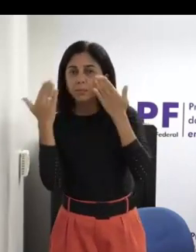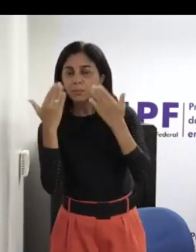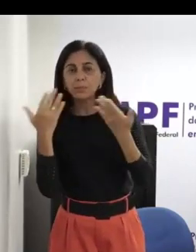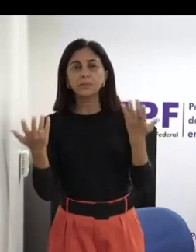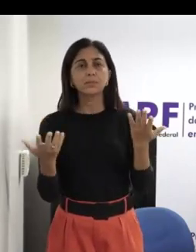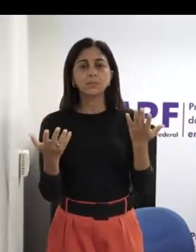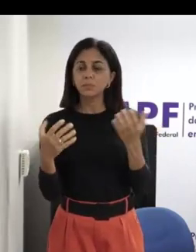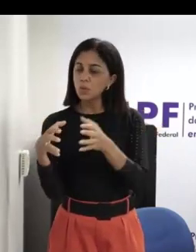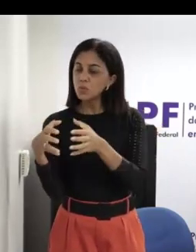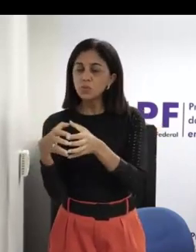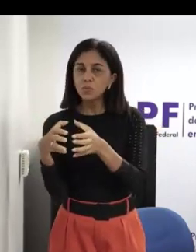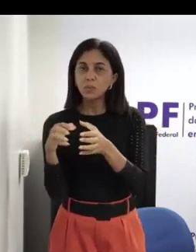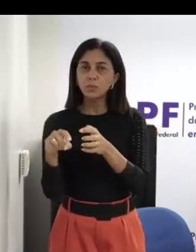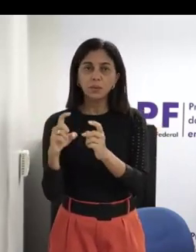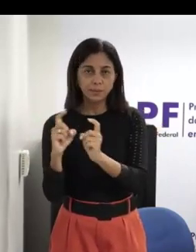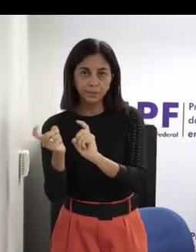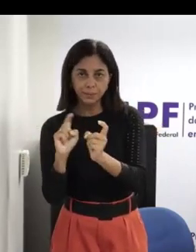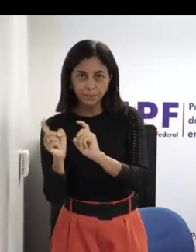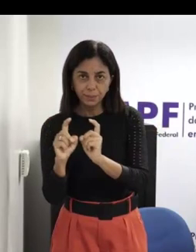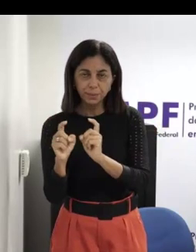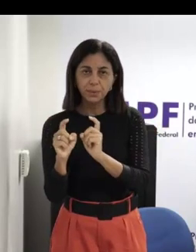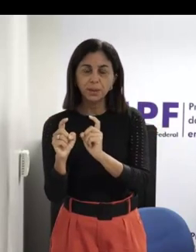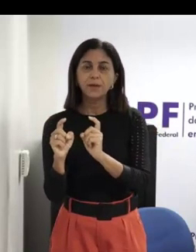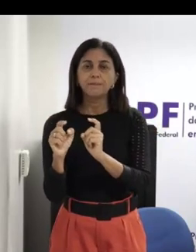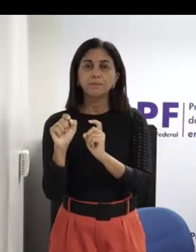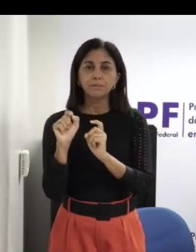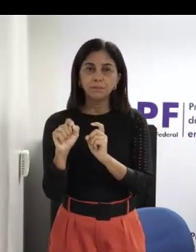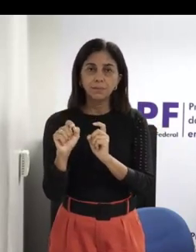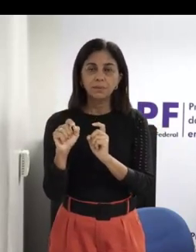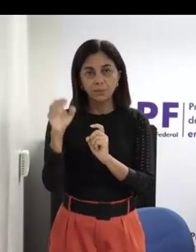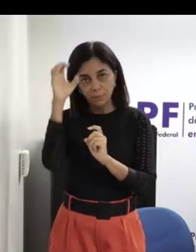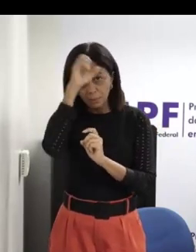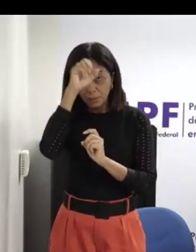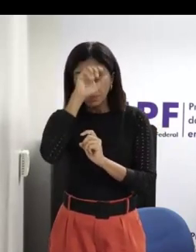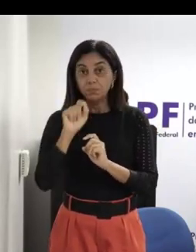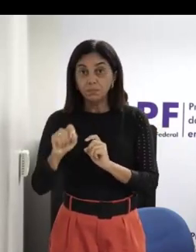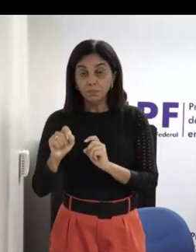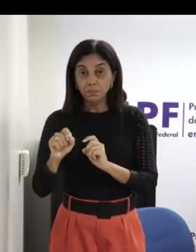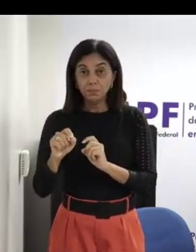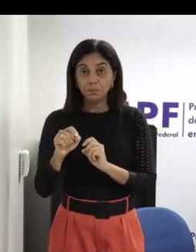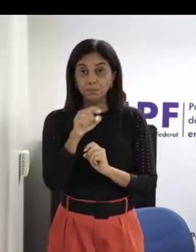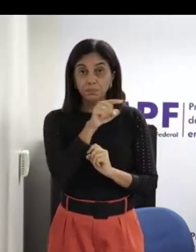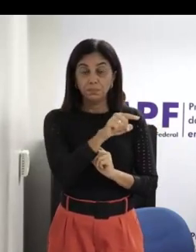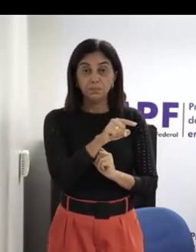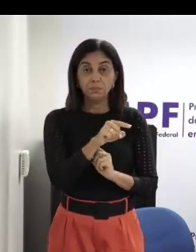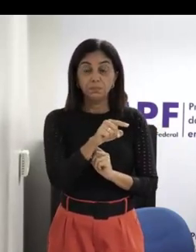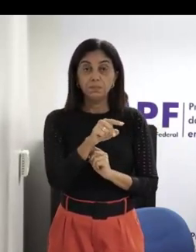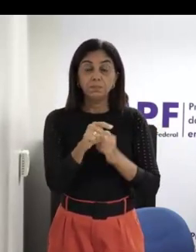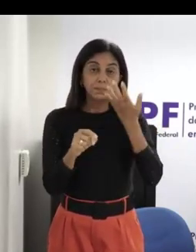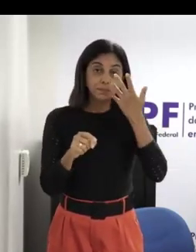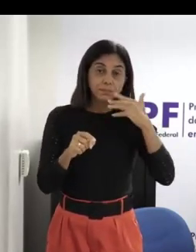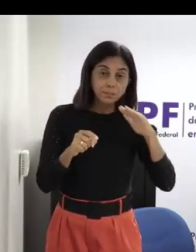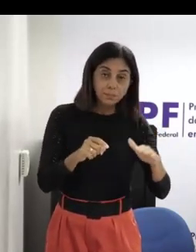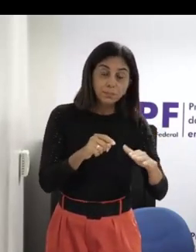eh que vão saber orientá-lo como eu não vou saber Essa não é a minha não é a minha especialidade eles tem muito mais